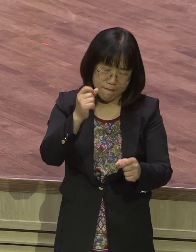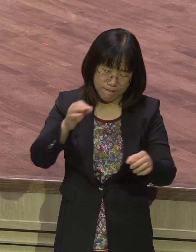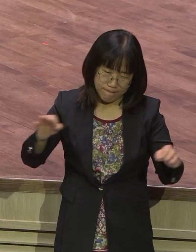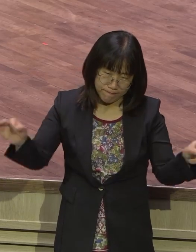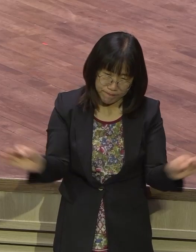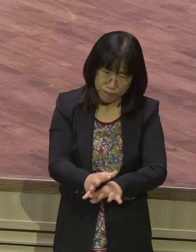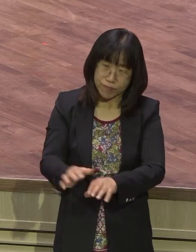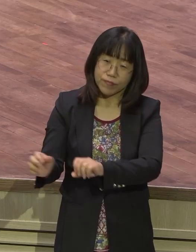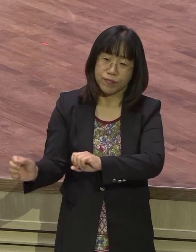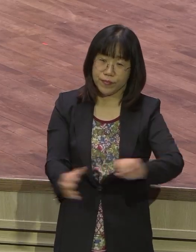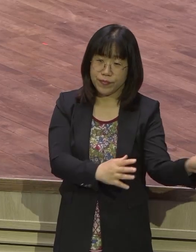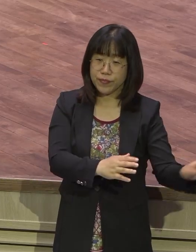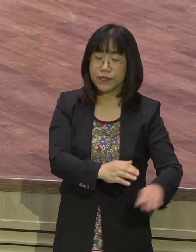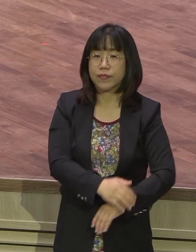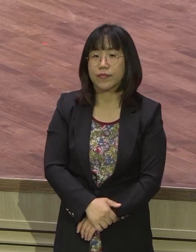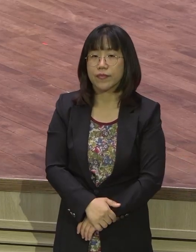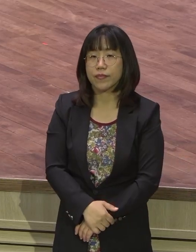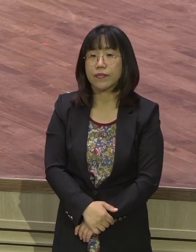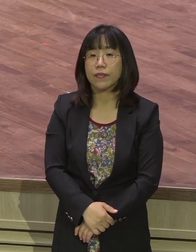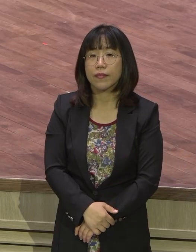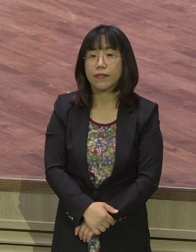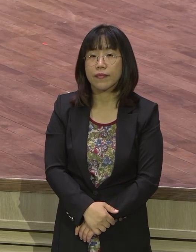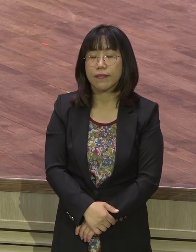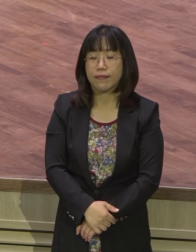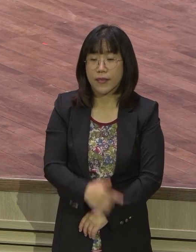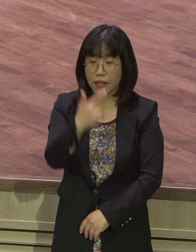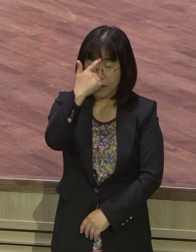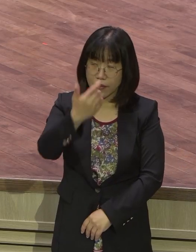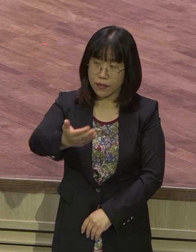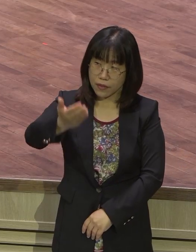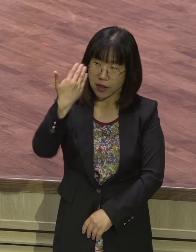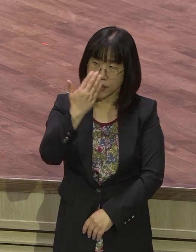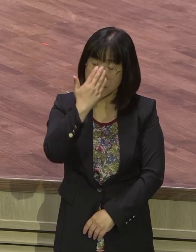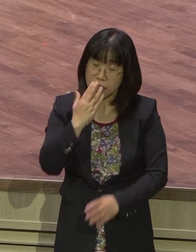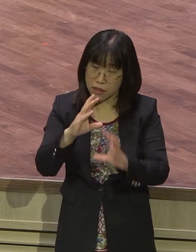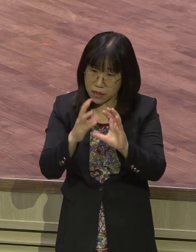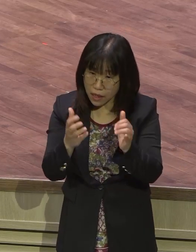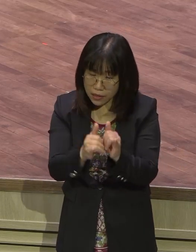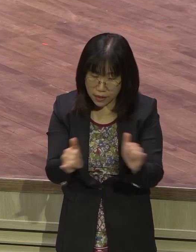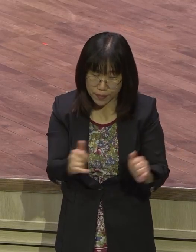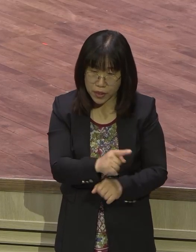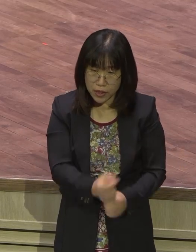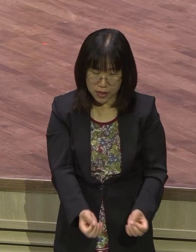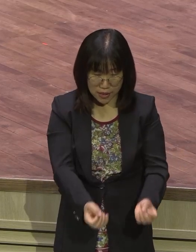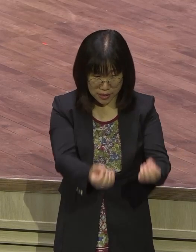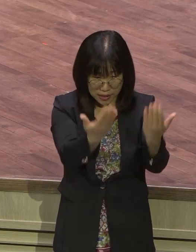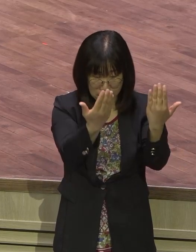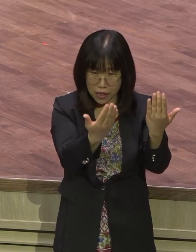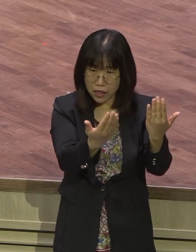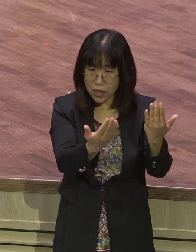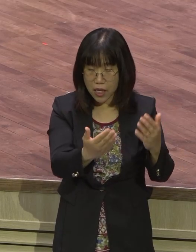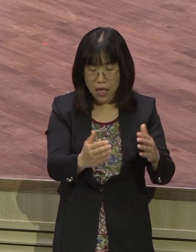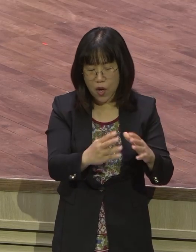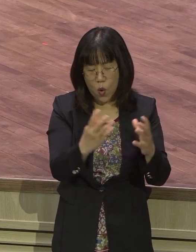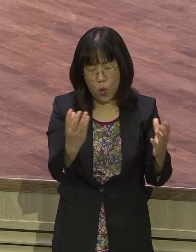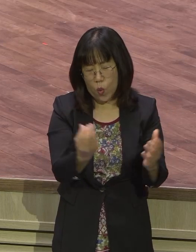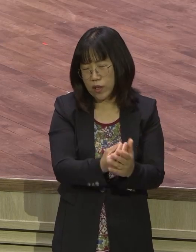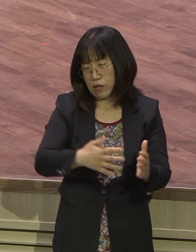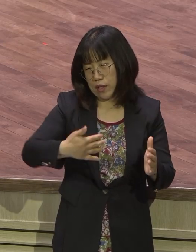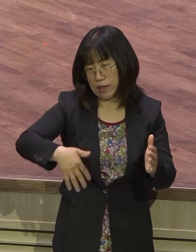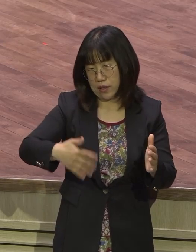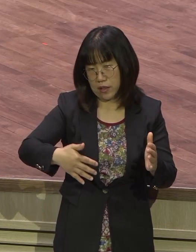과거에 이스라엘 배성들이 들었던 그 제사는요 불완전한 것이고